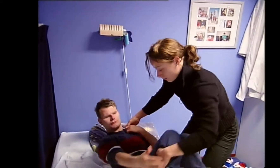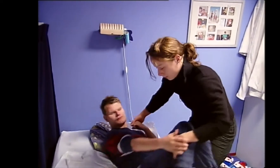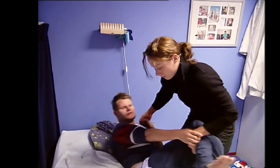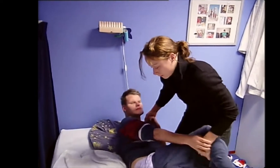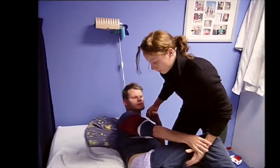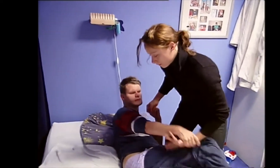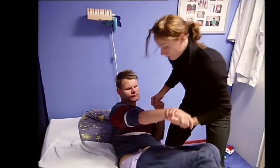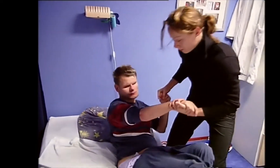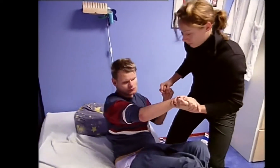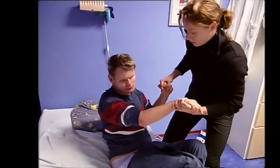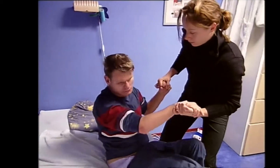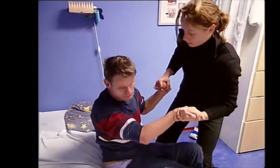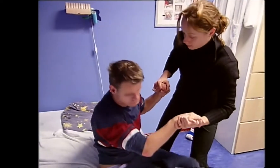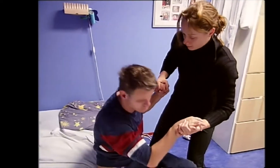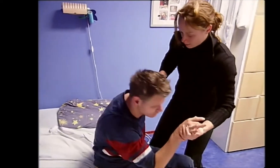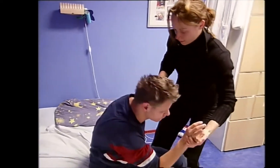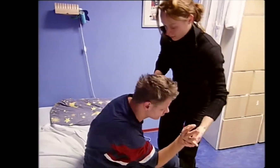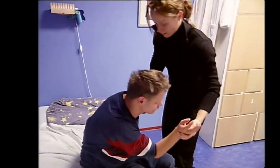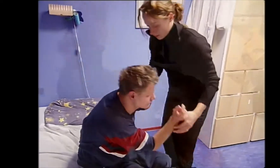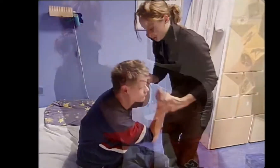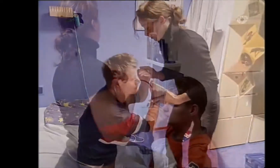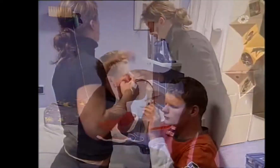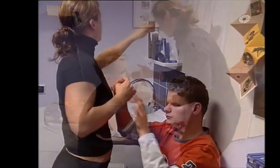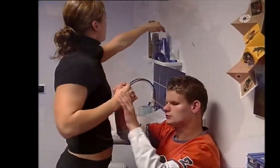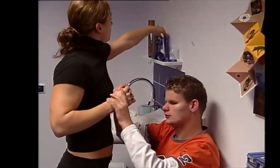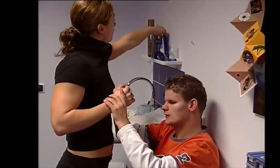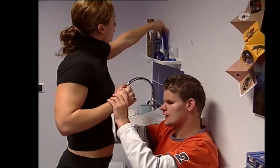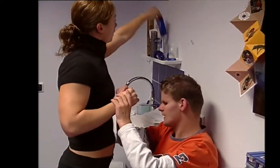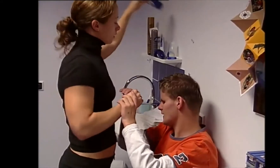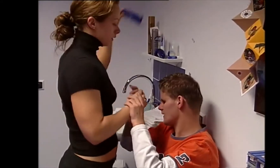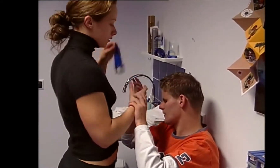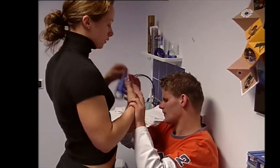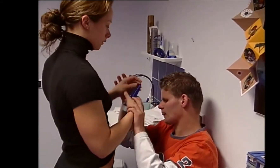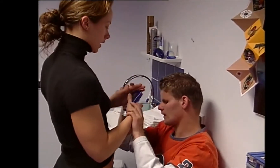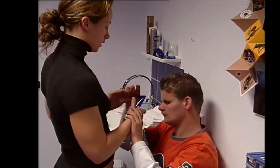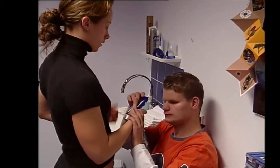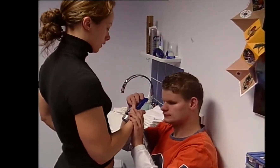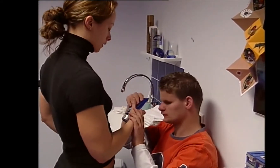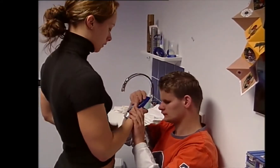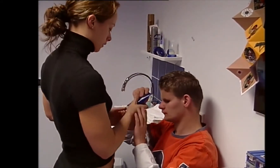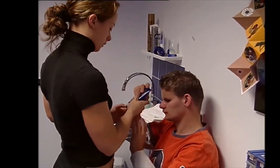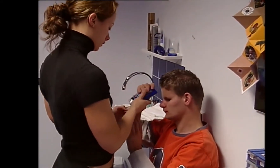doofblind geworden. Naast doofblindheid heeft de rubella-infectie bij hem ook hartproblemen veroorzaakt.